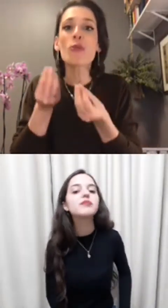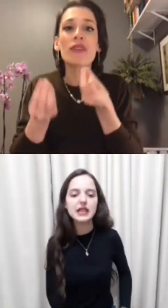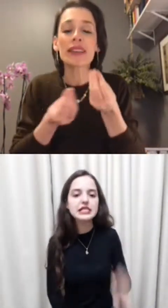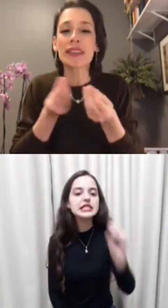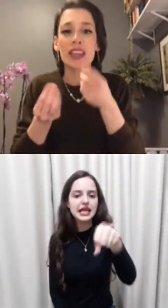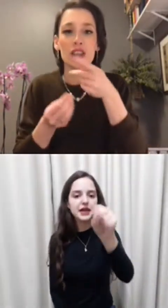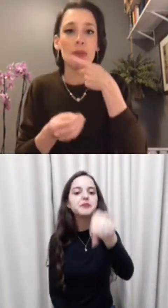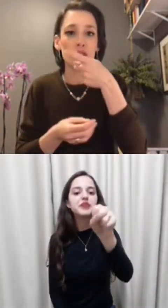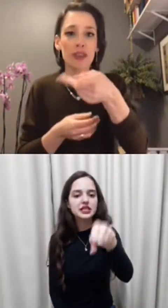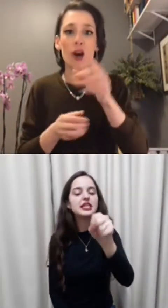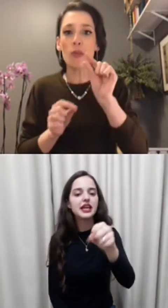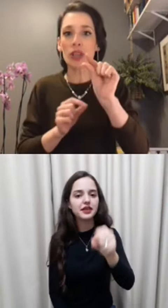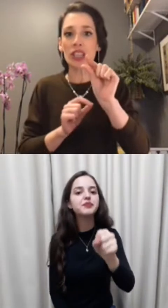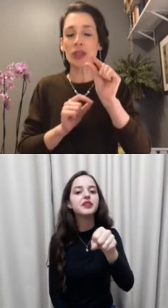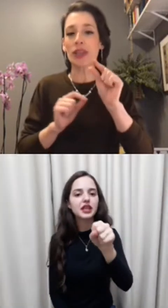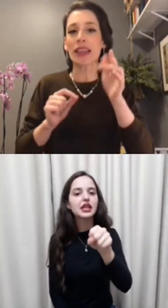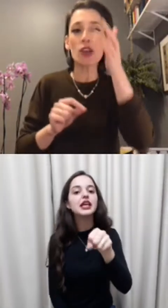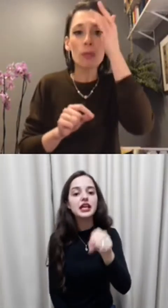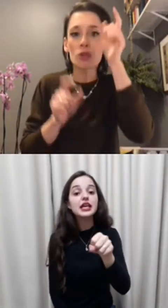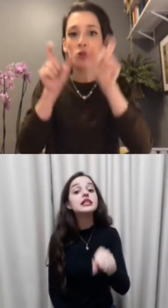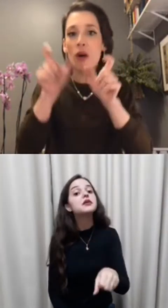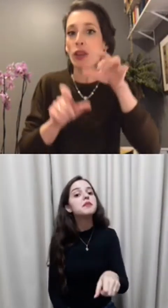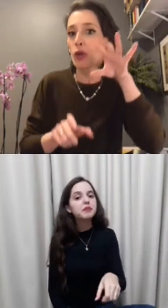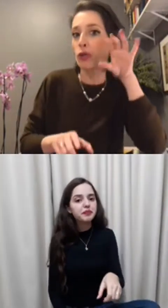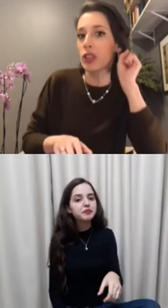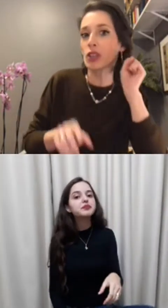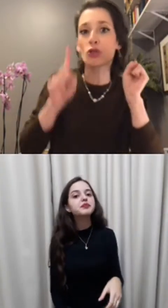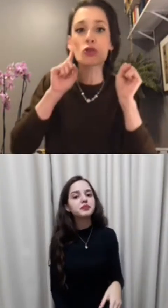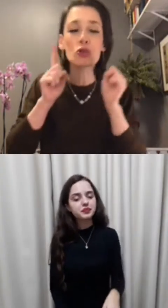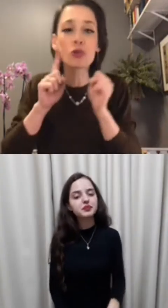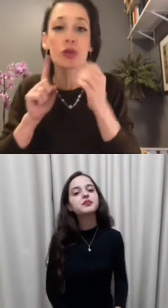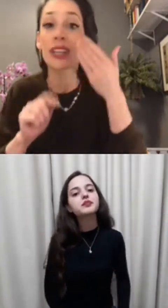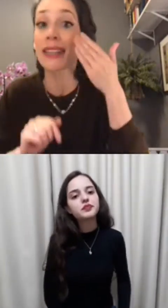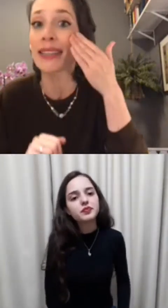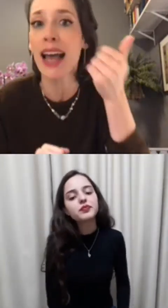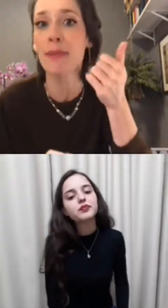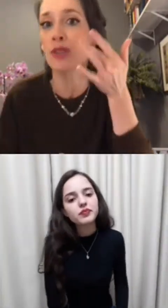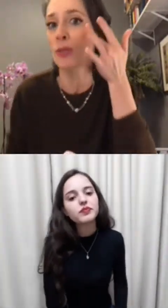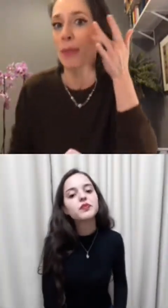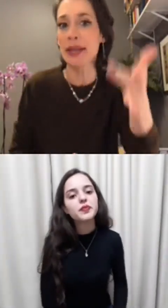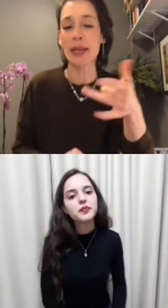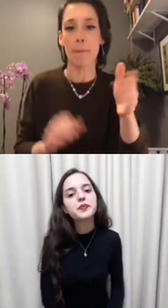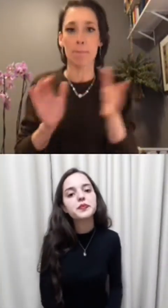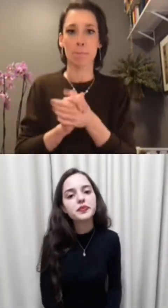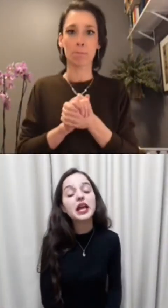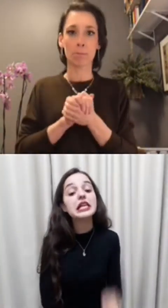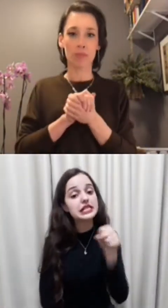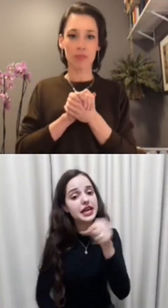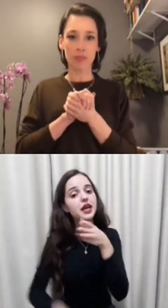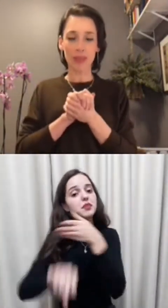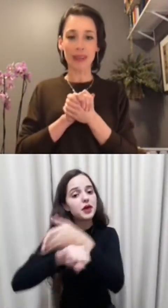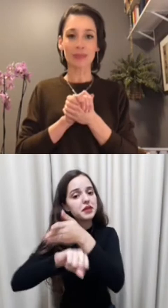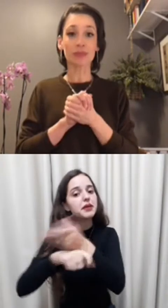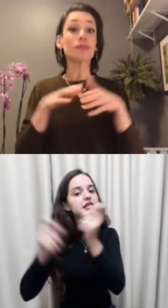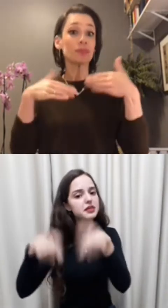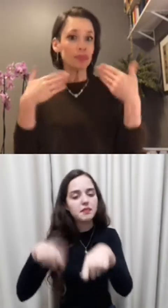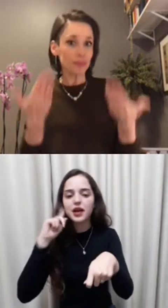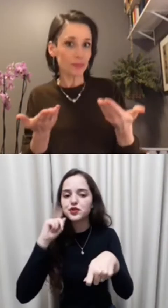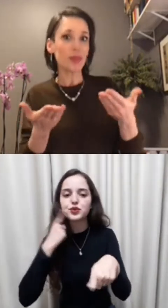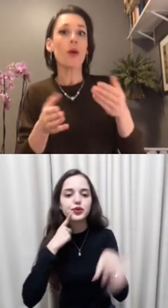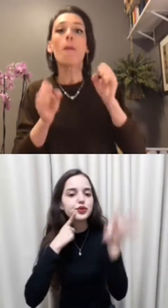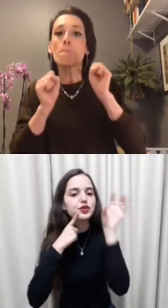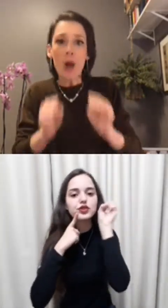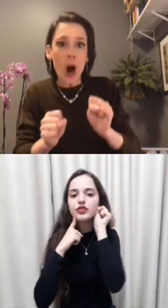como vai ser? Já pode falar um Sim. pouquinho, que daí o pessoal que é ouvinte ou surdo já sabe sobre amanhã. Sim, podem